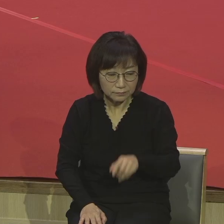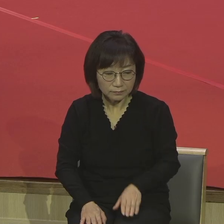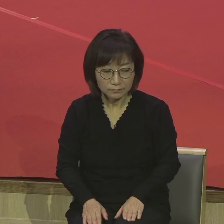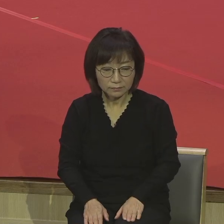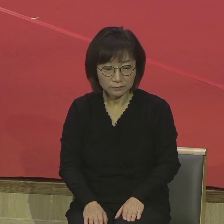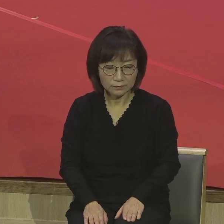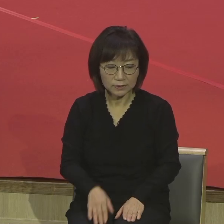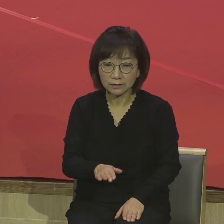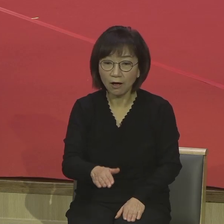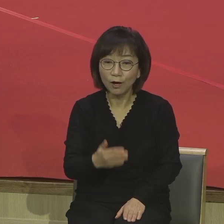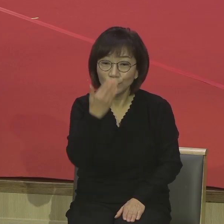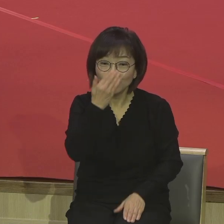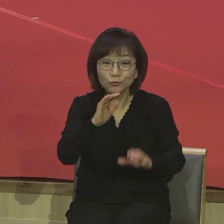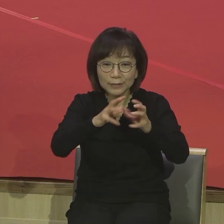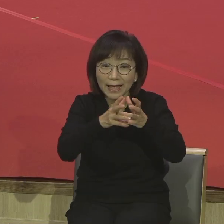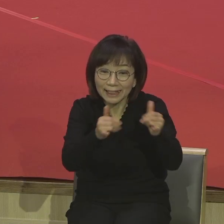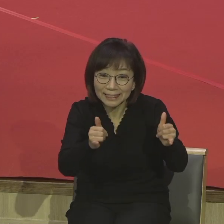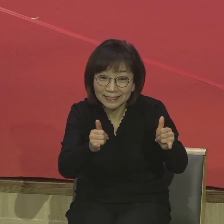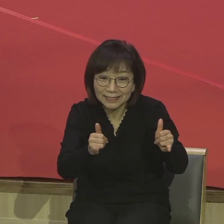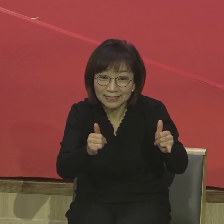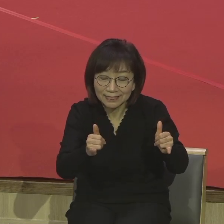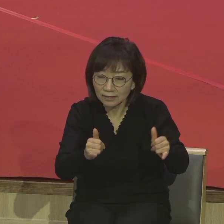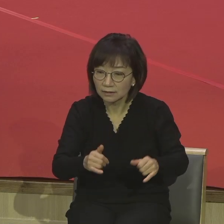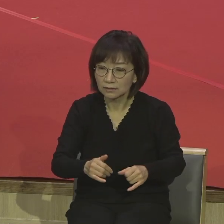예수님의 탄생을 축하하는 게 아니에요. 유대인들은